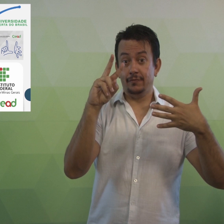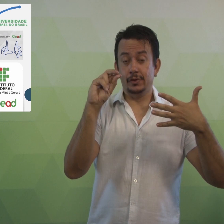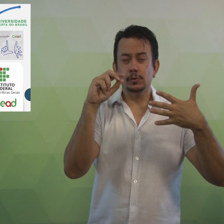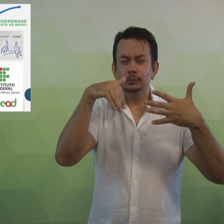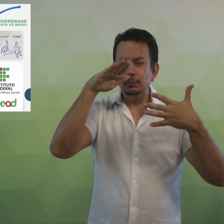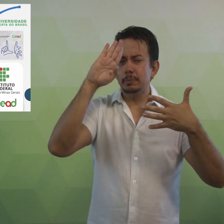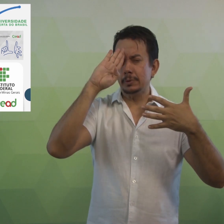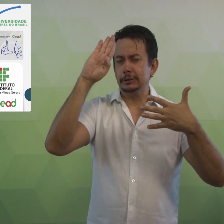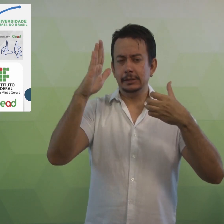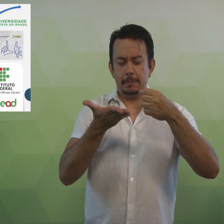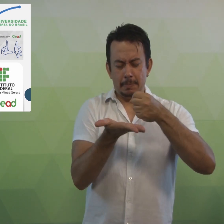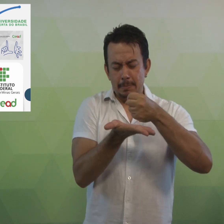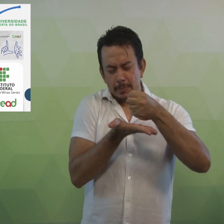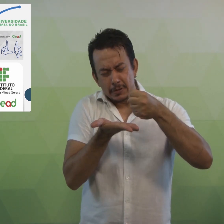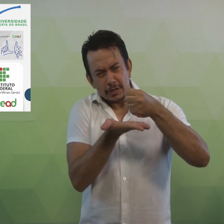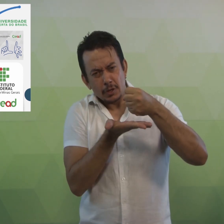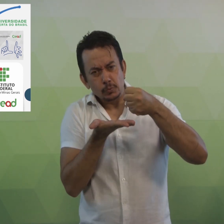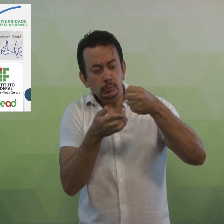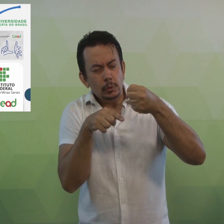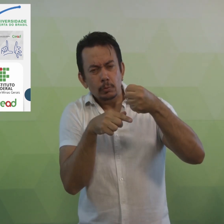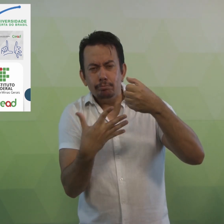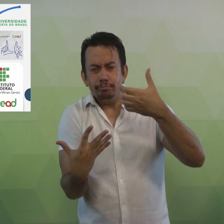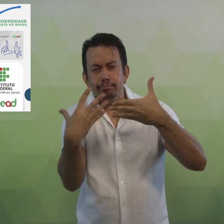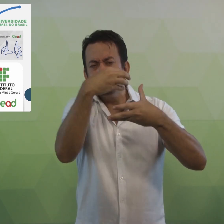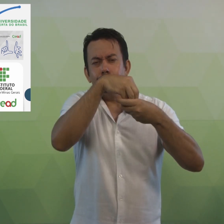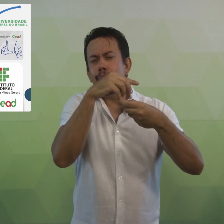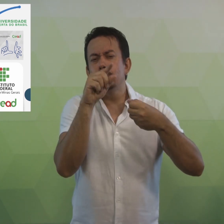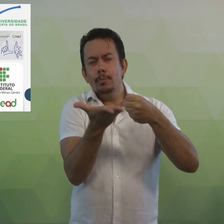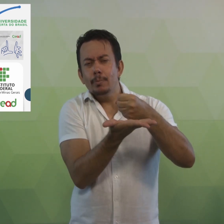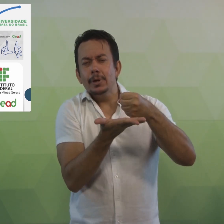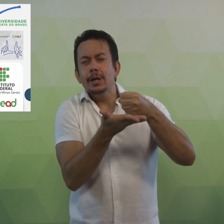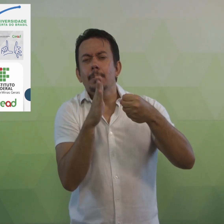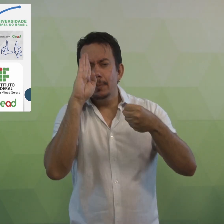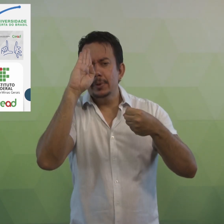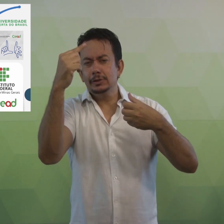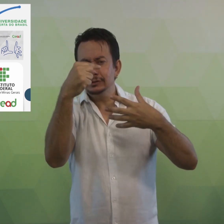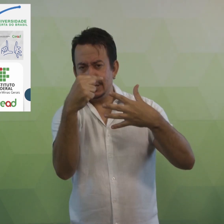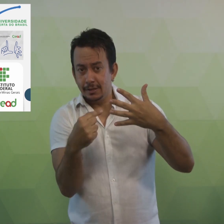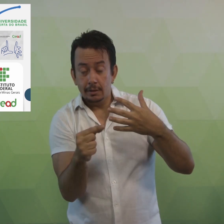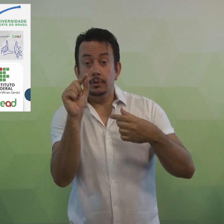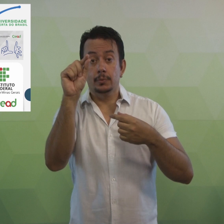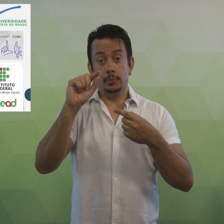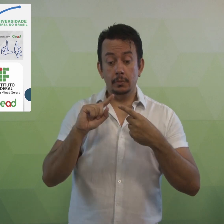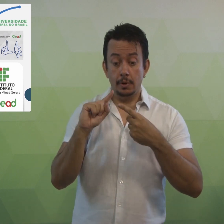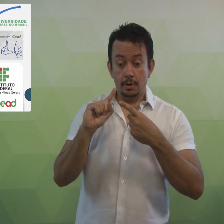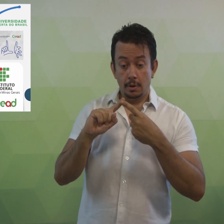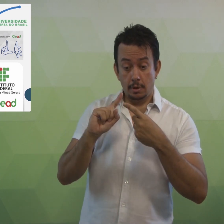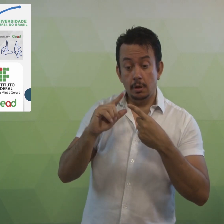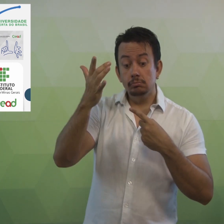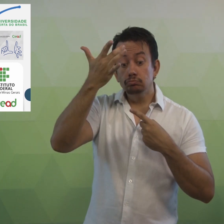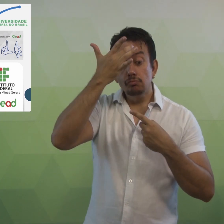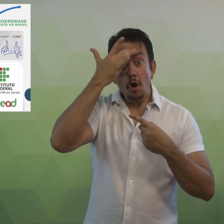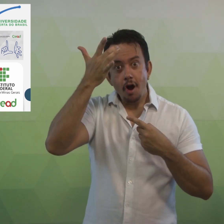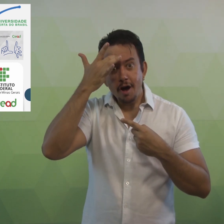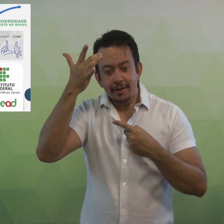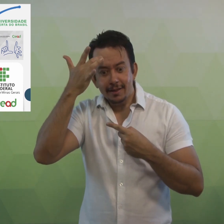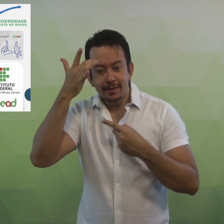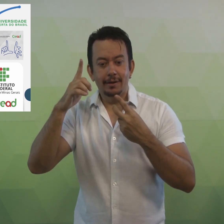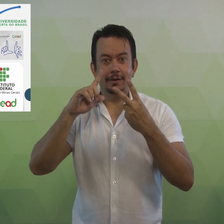mais fundamentais, dos quais a linguagem, elas seriam fatores integrantes.